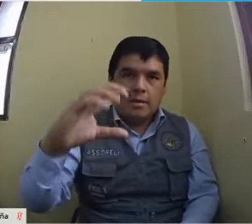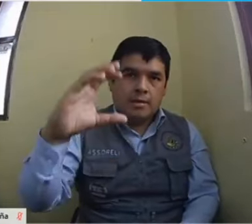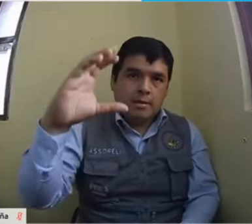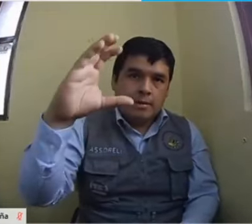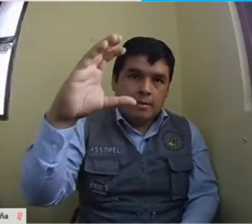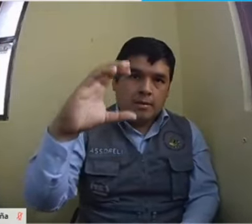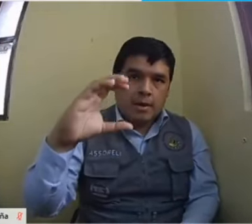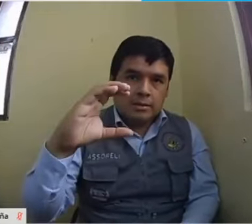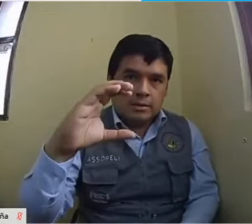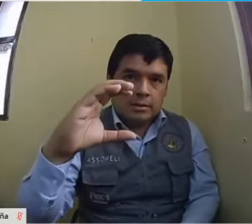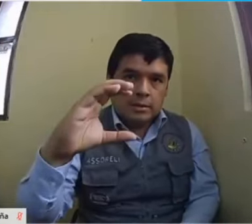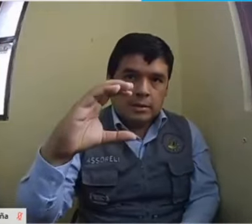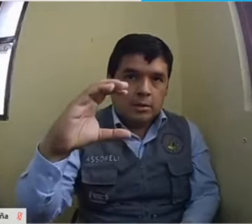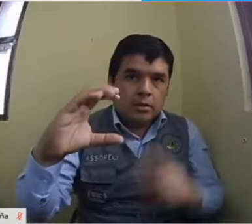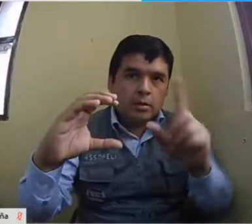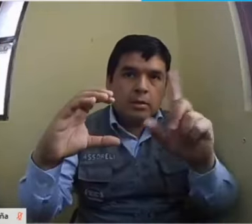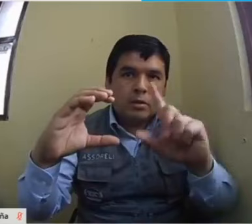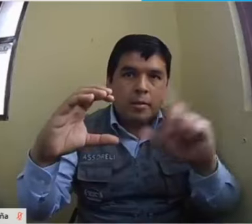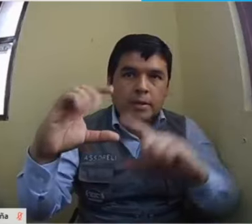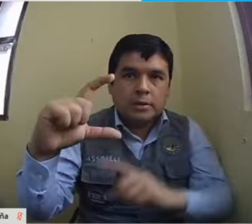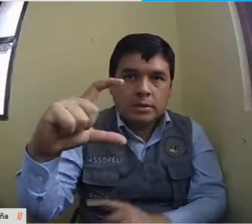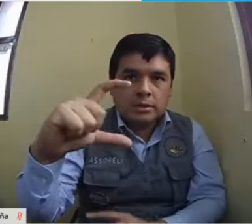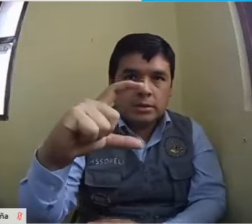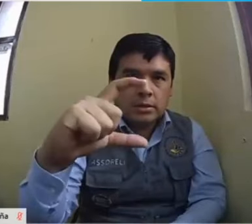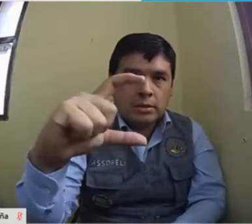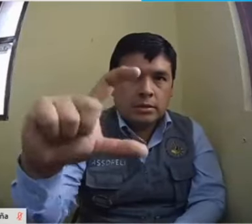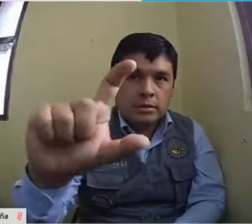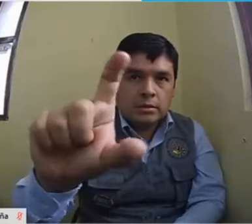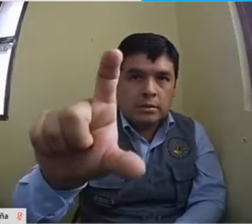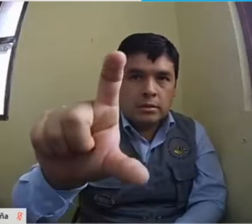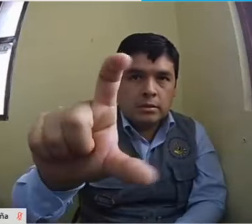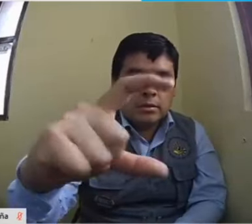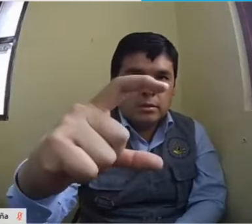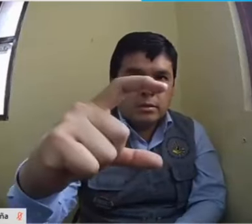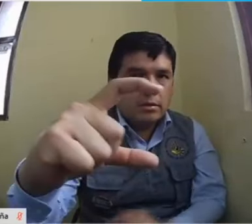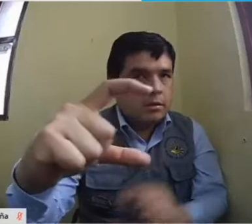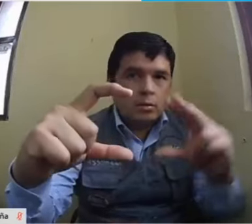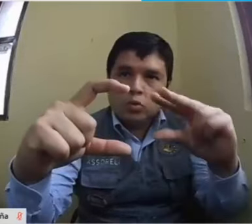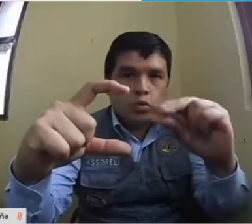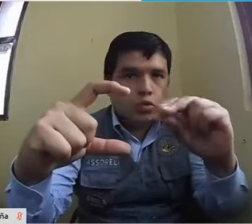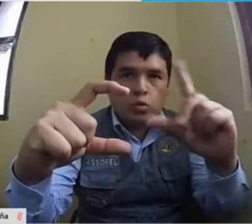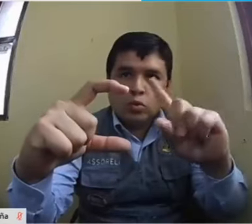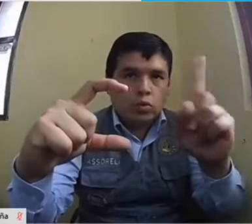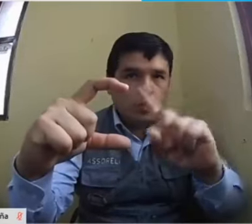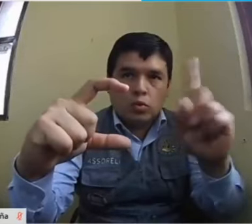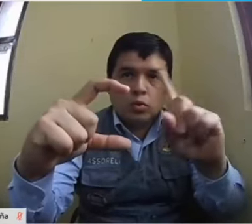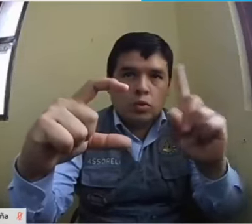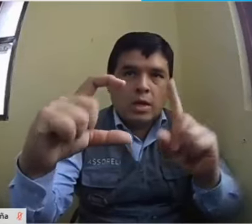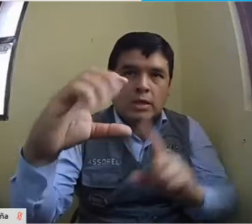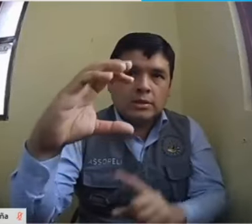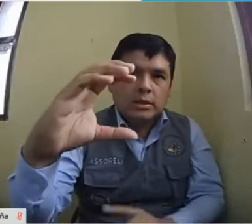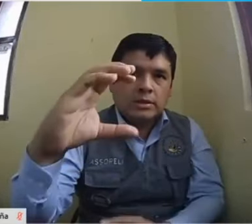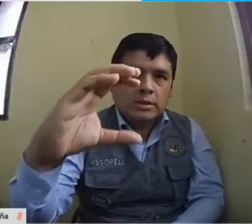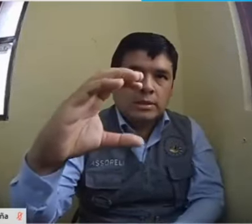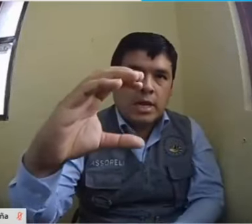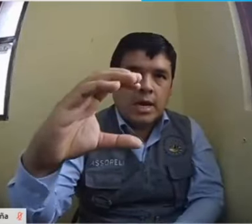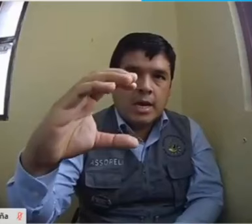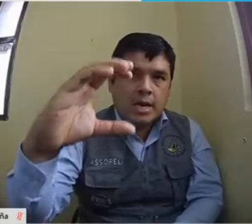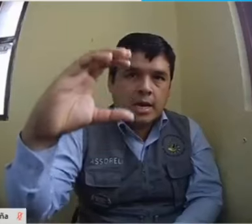la seña quieta. Esa es la letra C. Con toda la mano, no solo el pulgar y el índice, precisa Ronald, sino es toda la